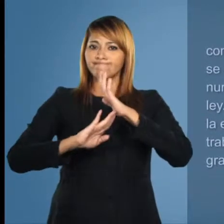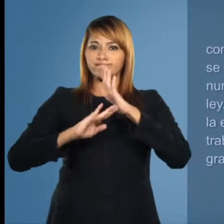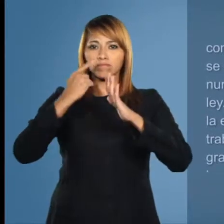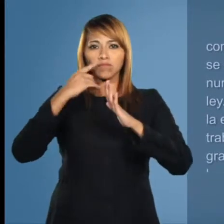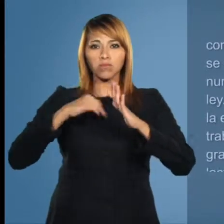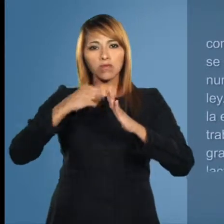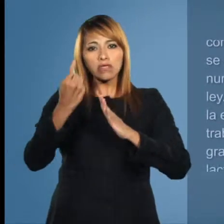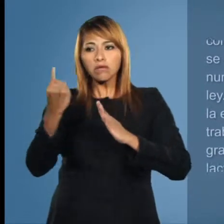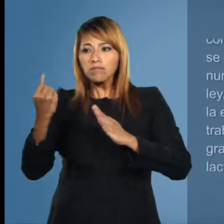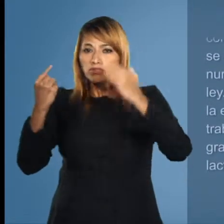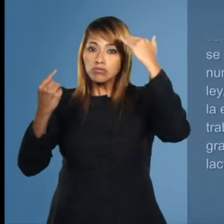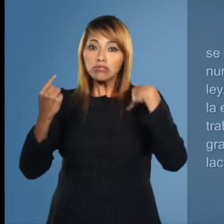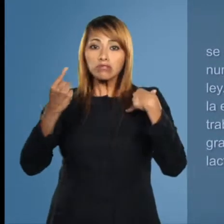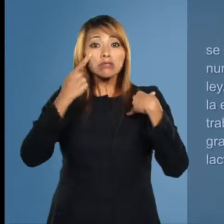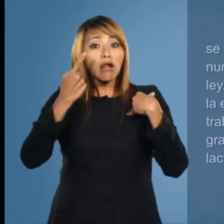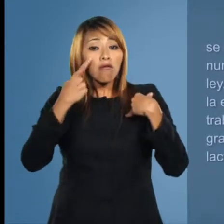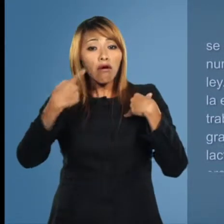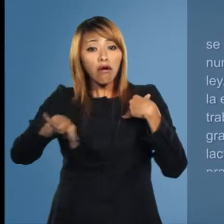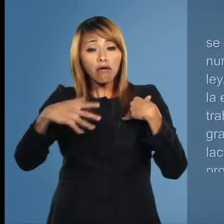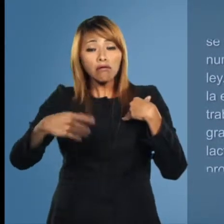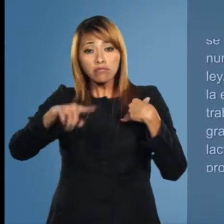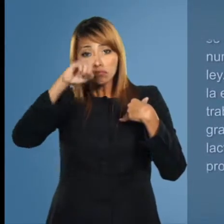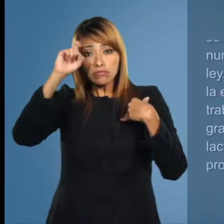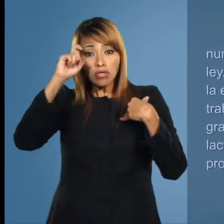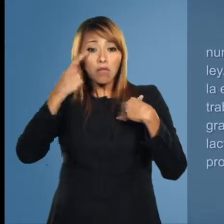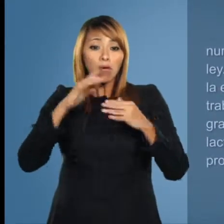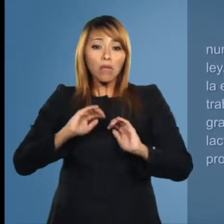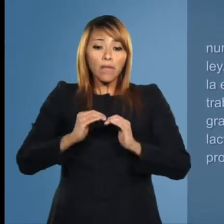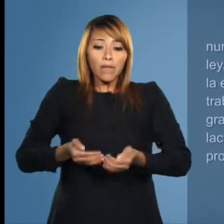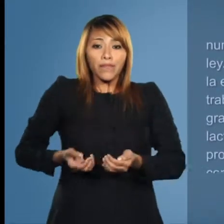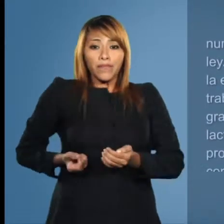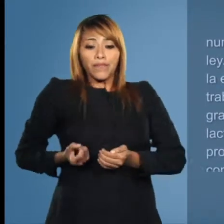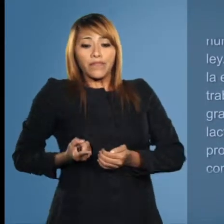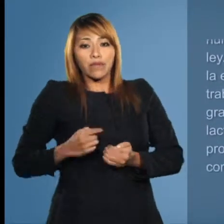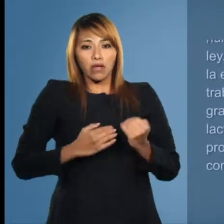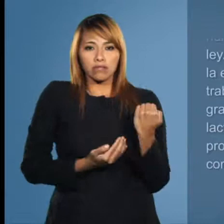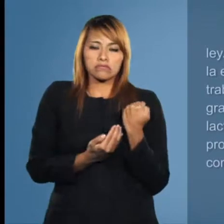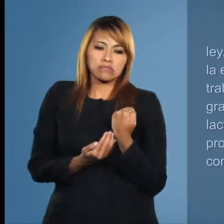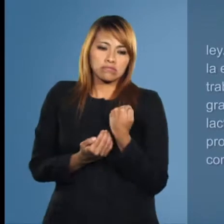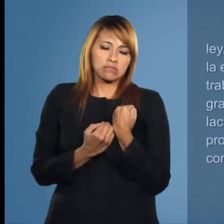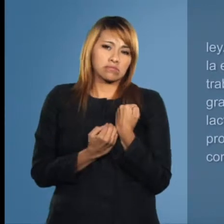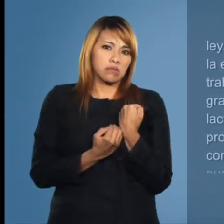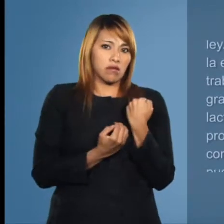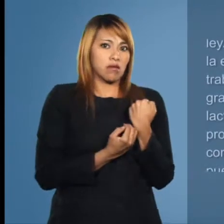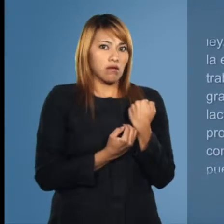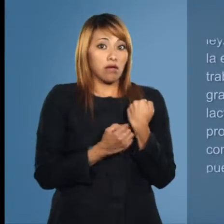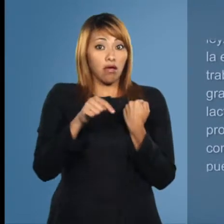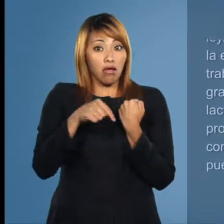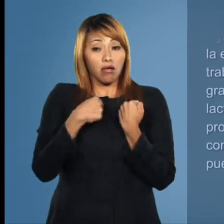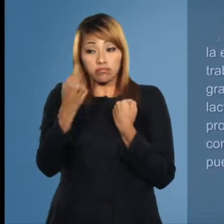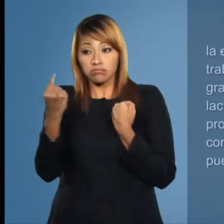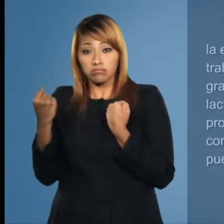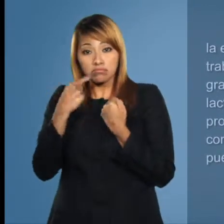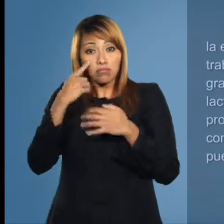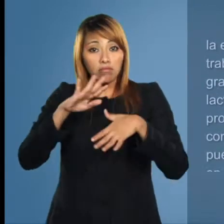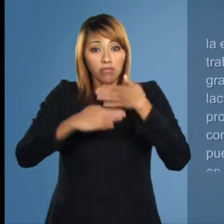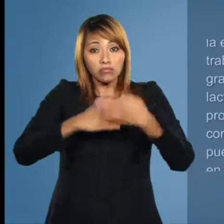la exposición de las trabajadoras en estado de gravidez, posparto y lactancia a agentes, procedimientos